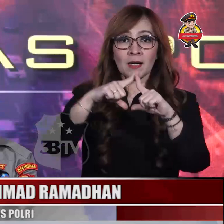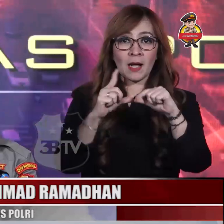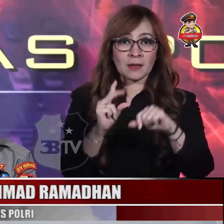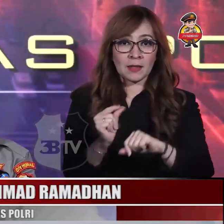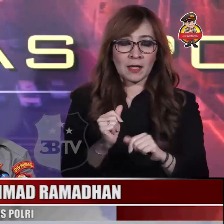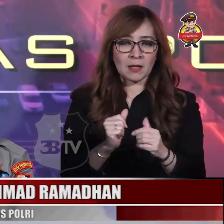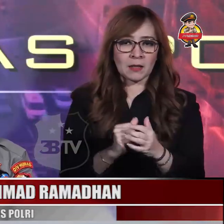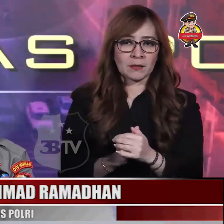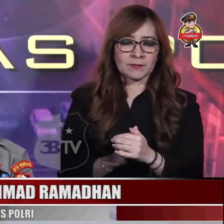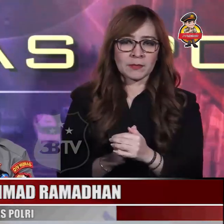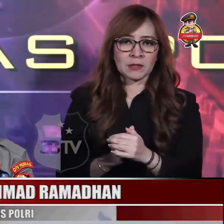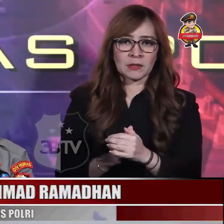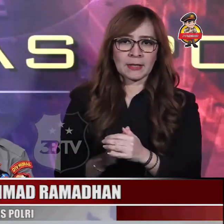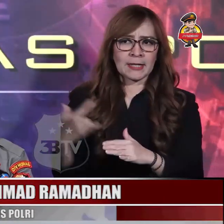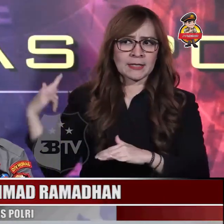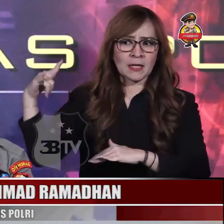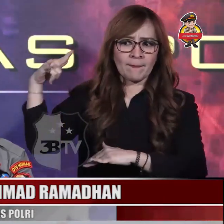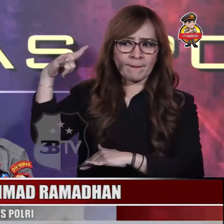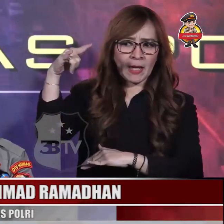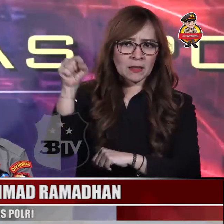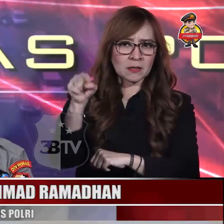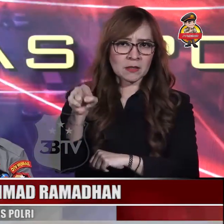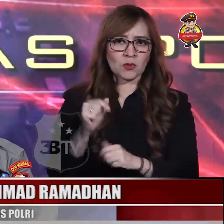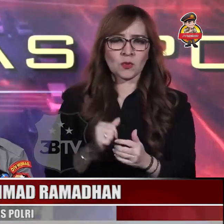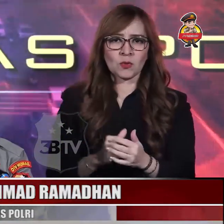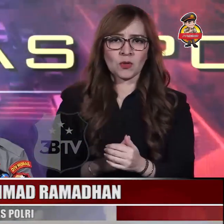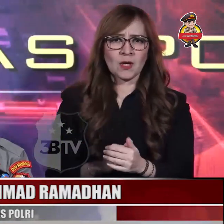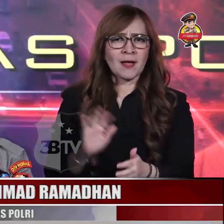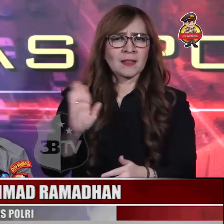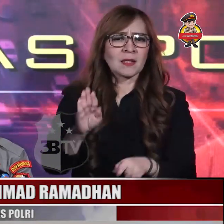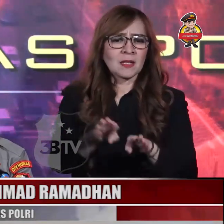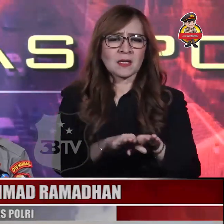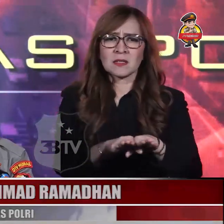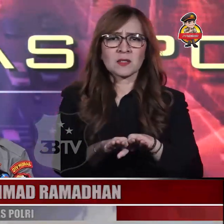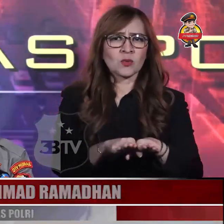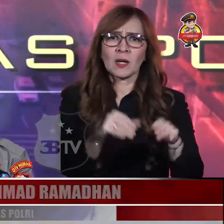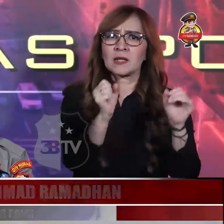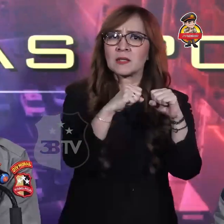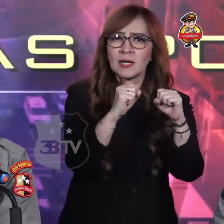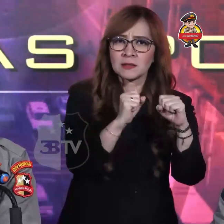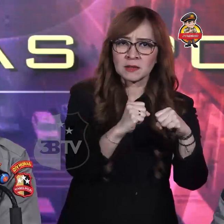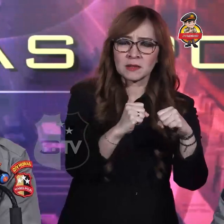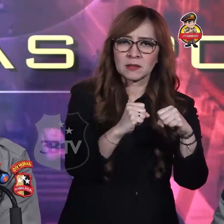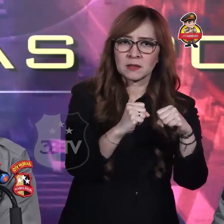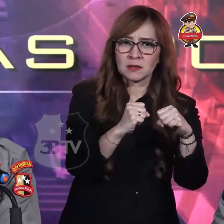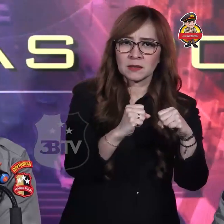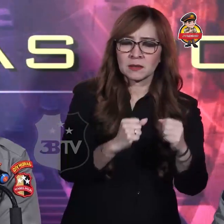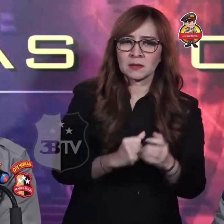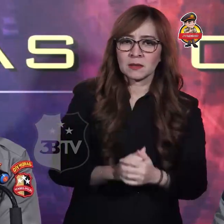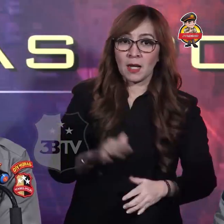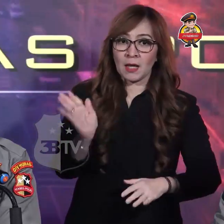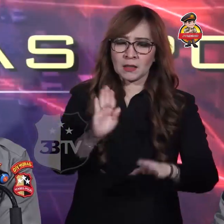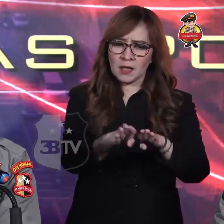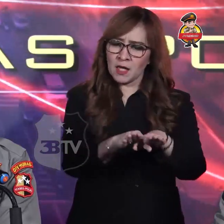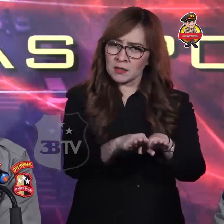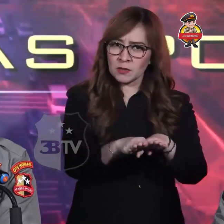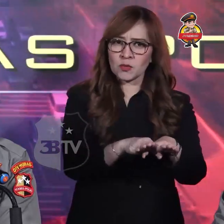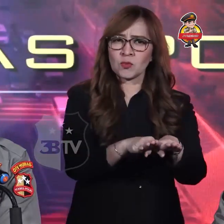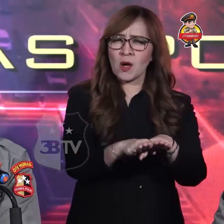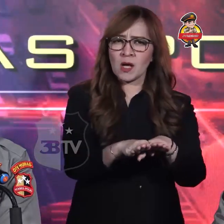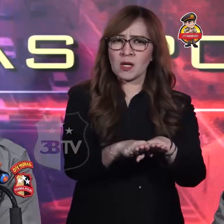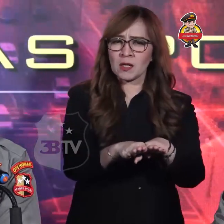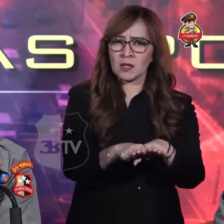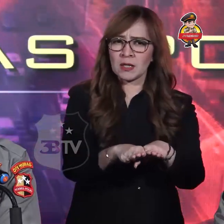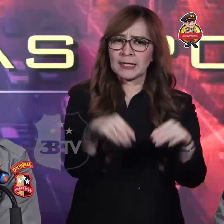sana ternyata tidak sesuai dengan iming-imingnya, tidak sesuai dengan